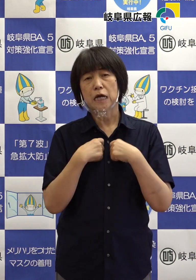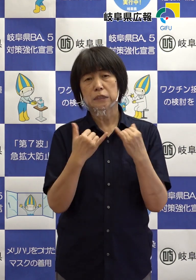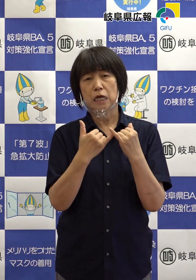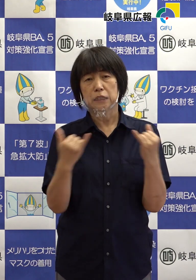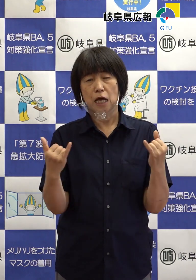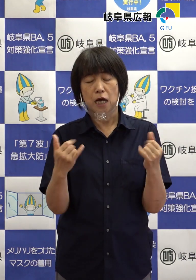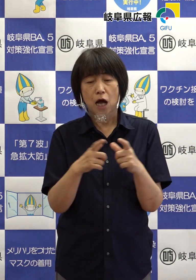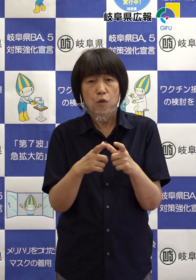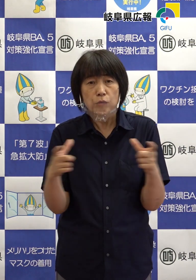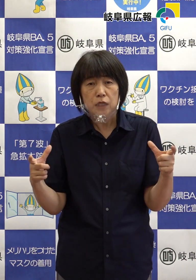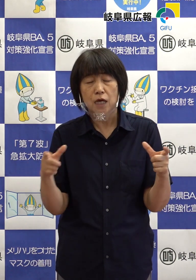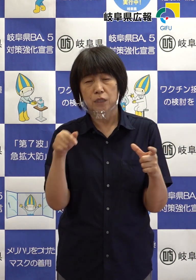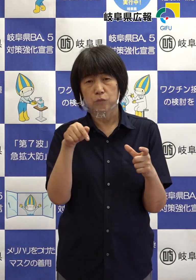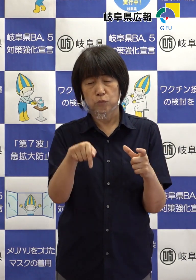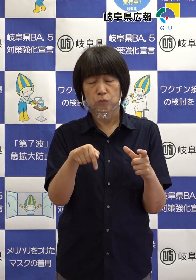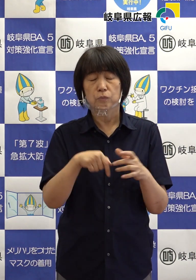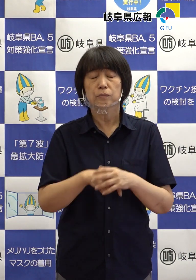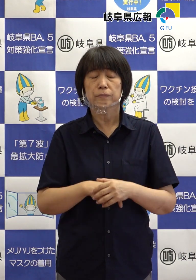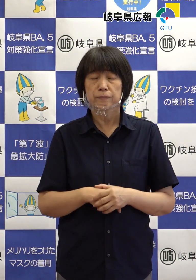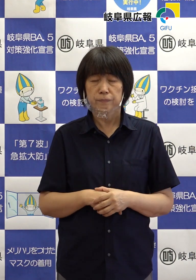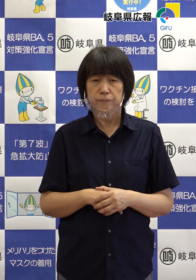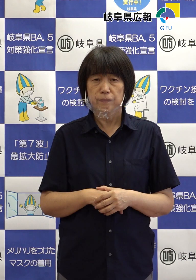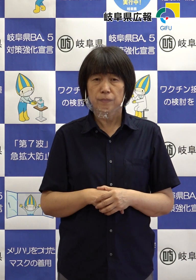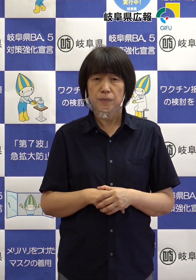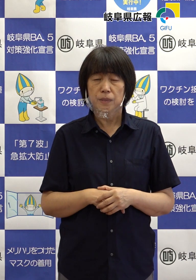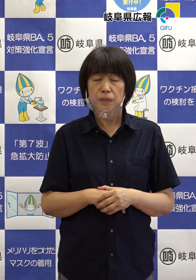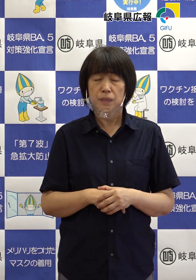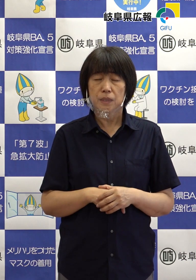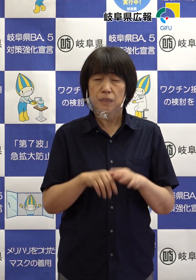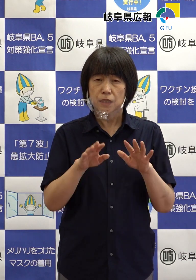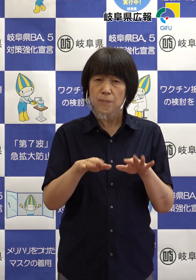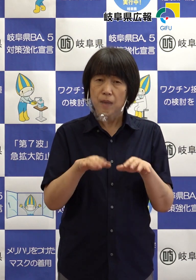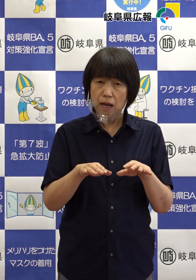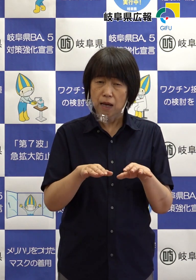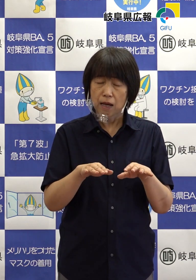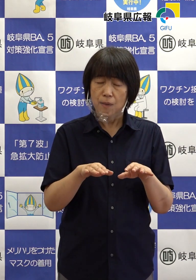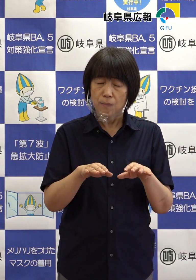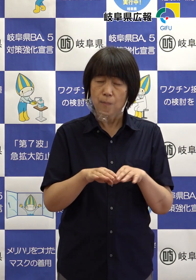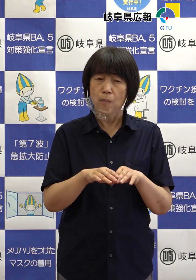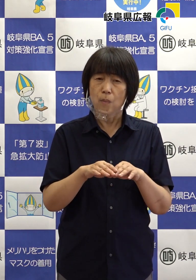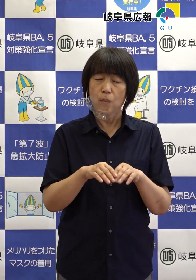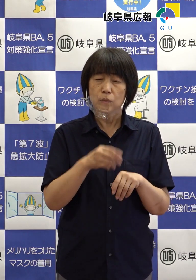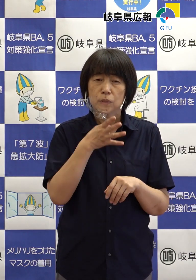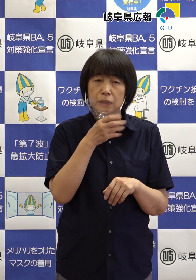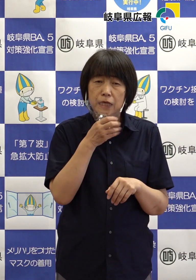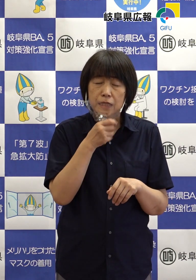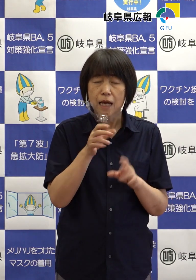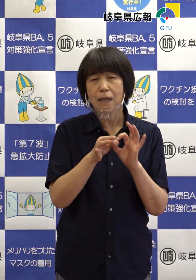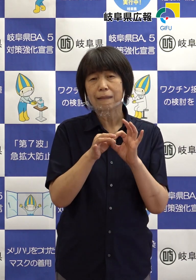もまあここへ来てですねほぼ全ての世代で